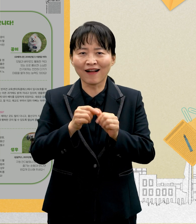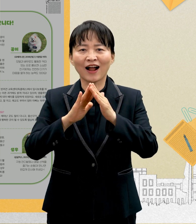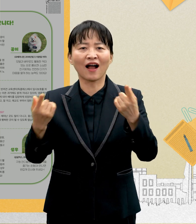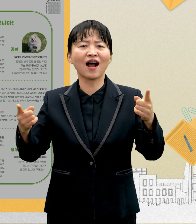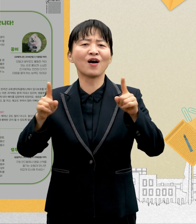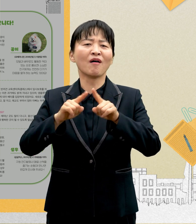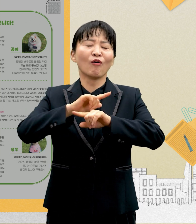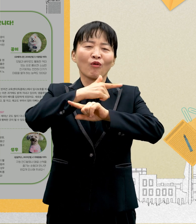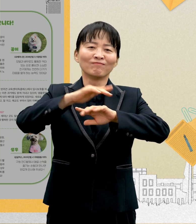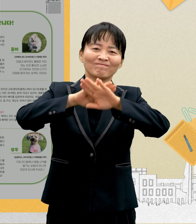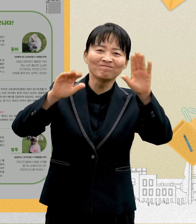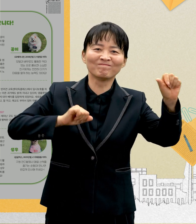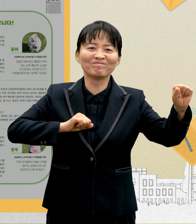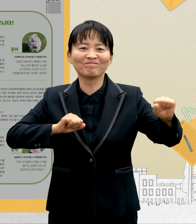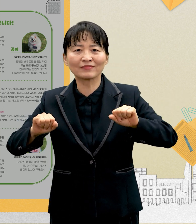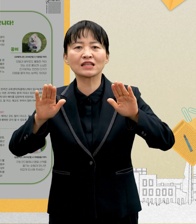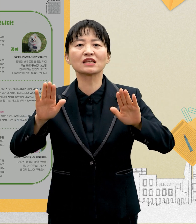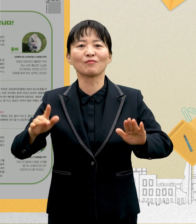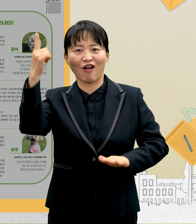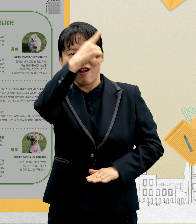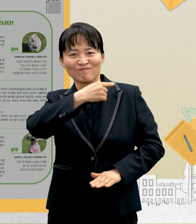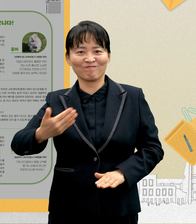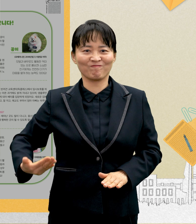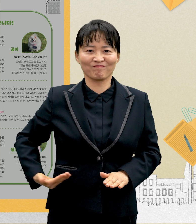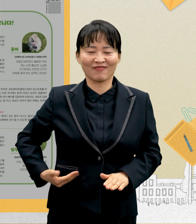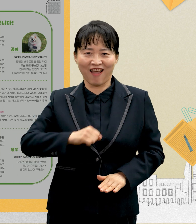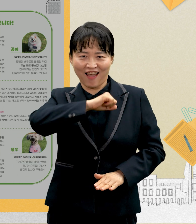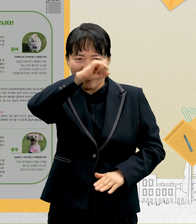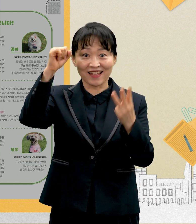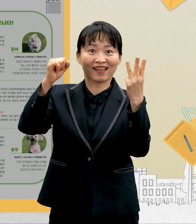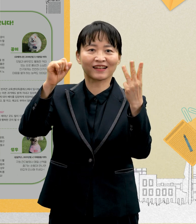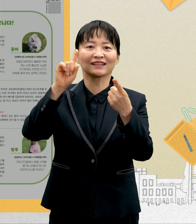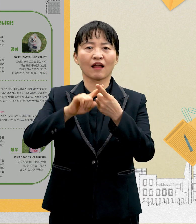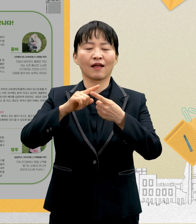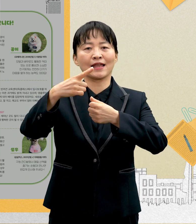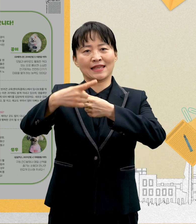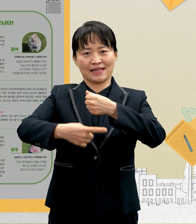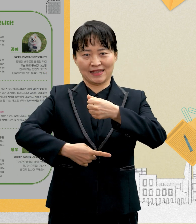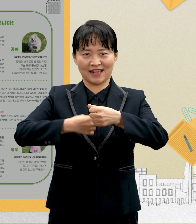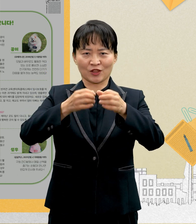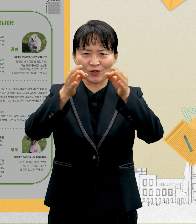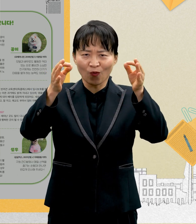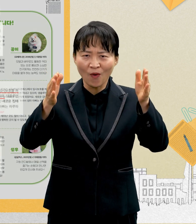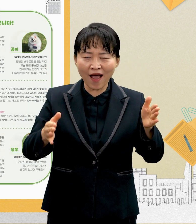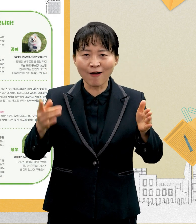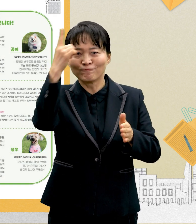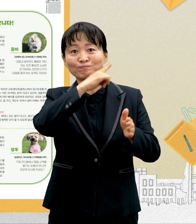밝고 건강하게 지내며 이번 댕플루언서 모집에서도 당당히 선발됐습니다. 1년간